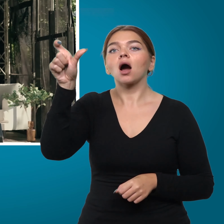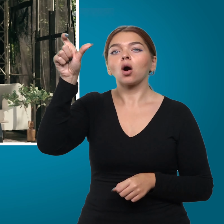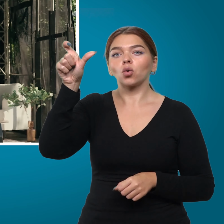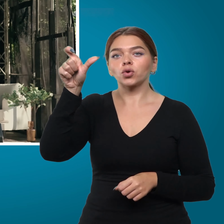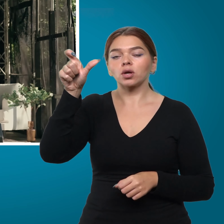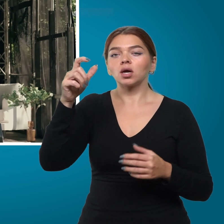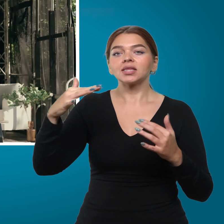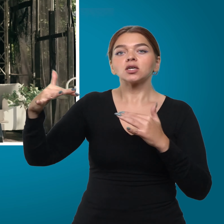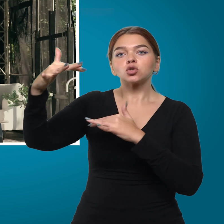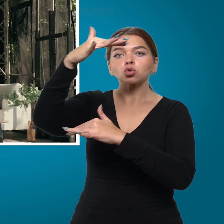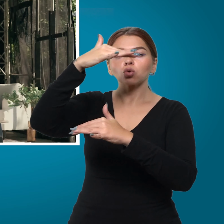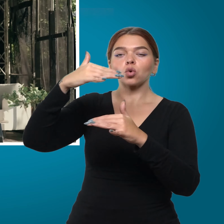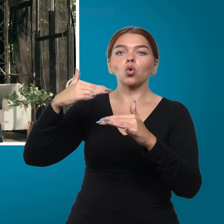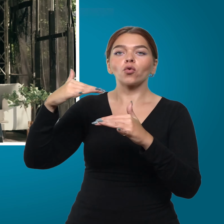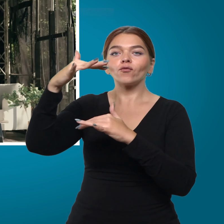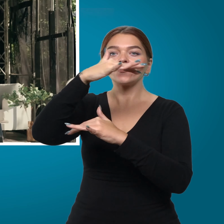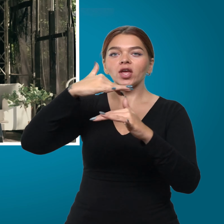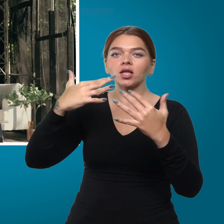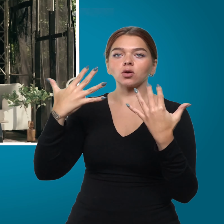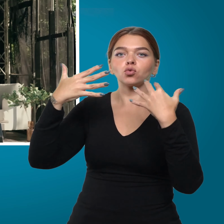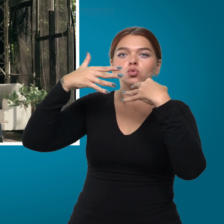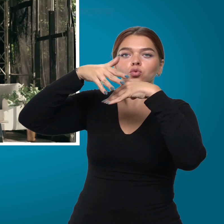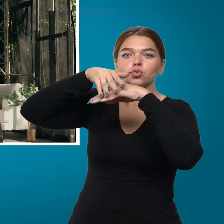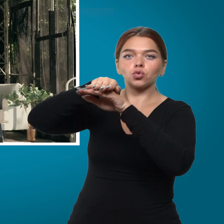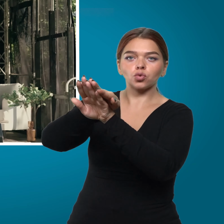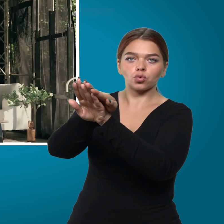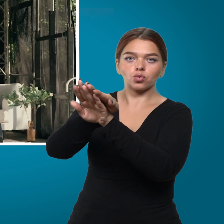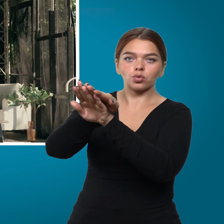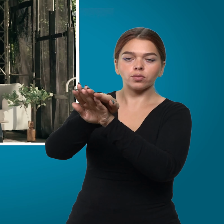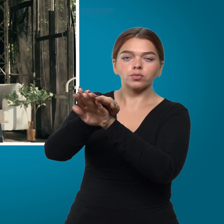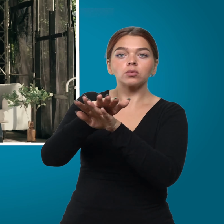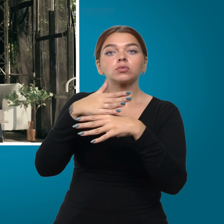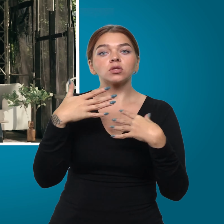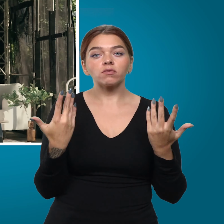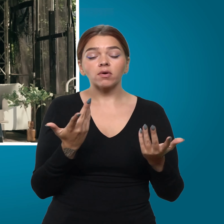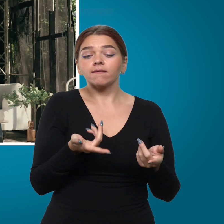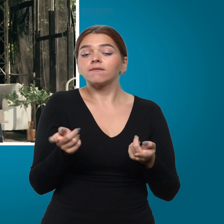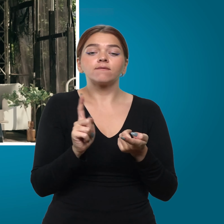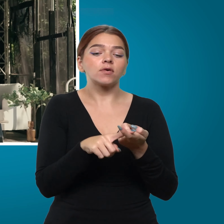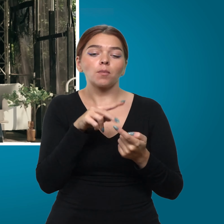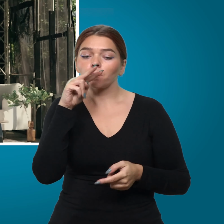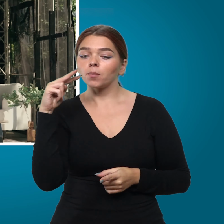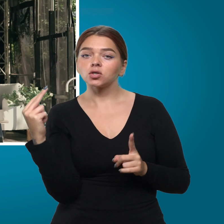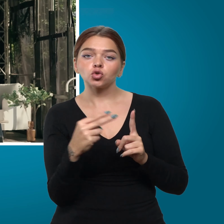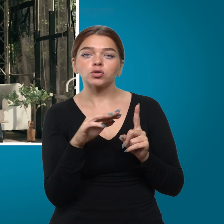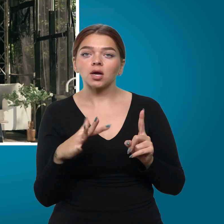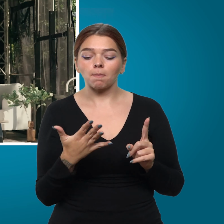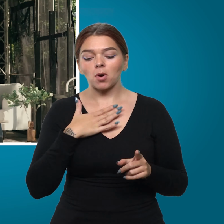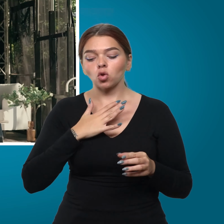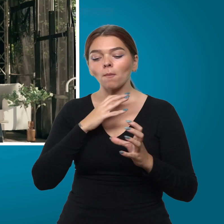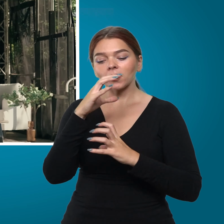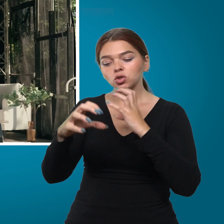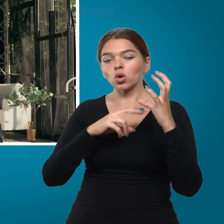Nors mano kolegė išrašė man daug velnių, nes sako, kur laiminga pabaiga. Aš jai sakau, bet tai čia nėra liūdna